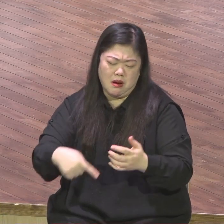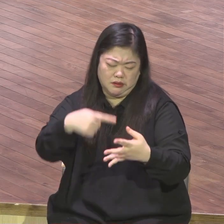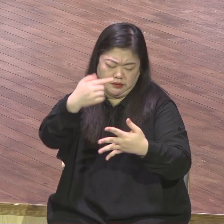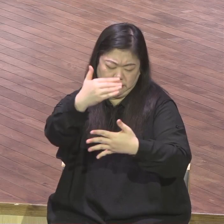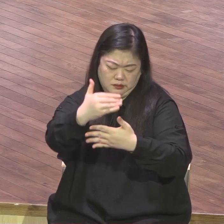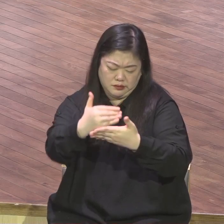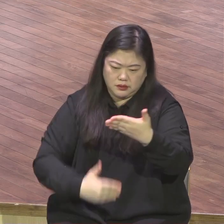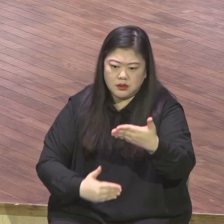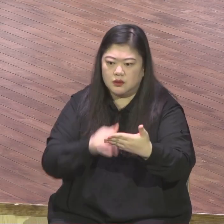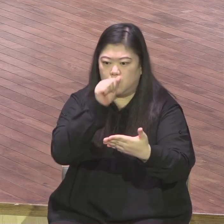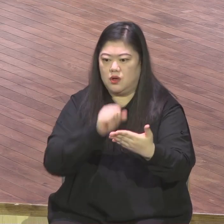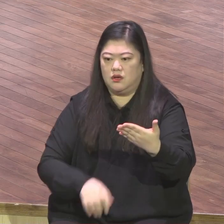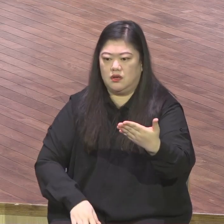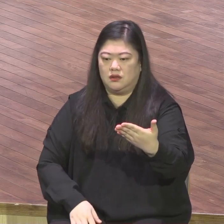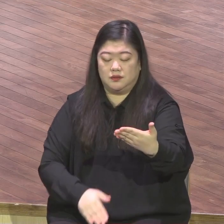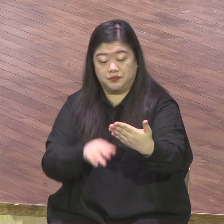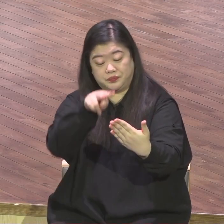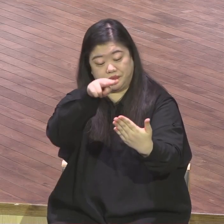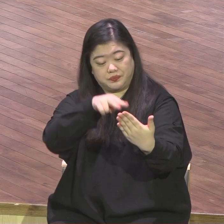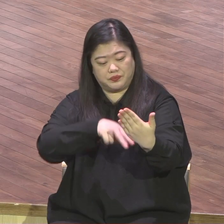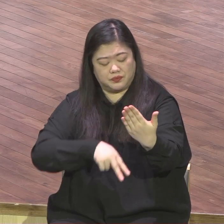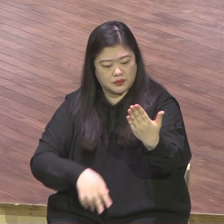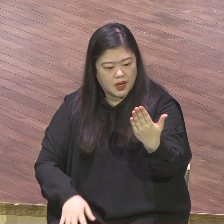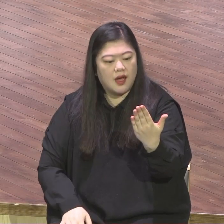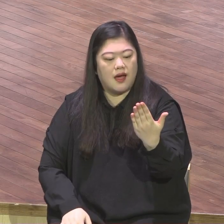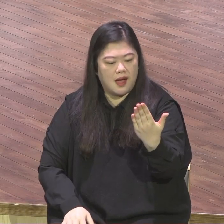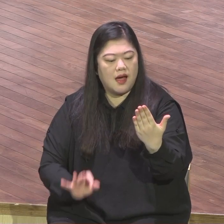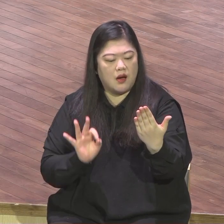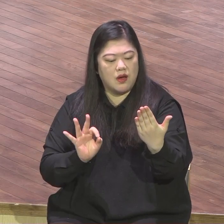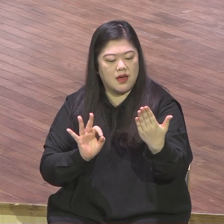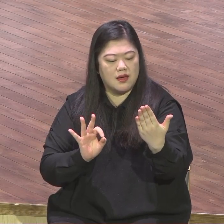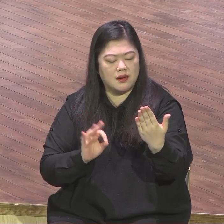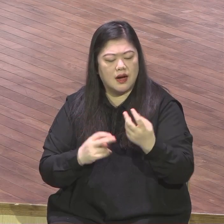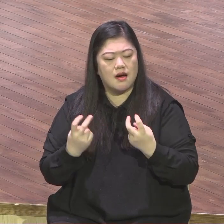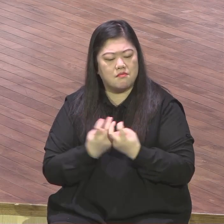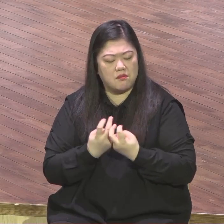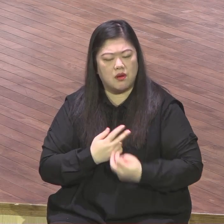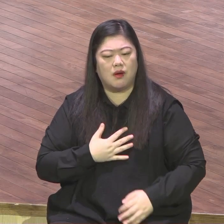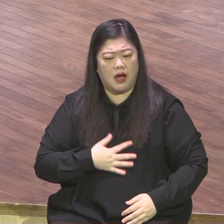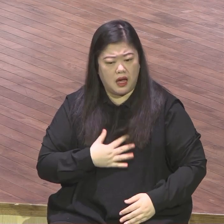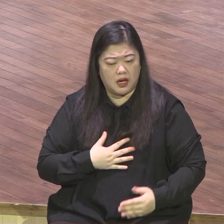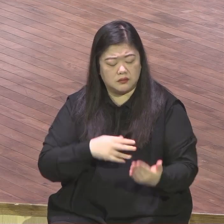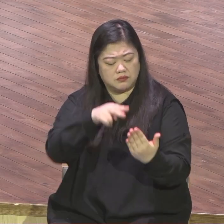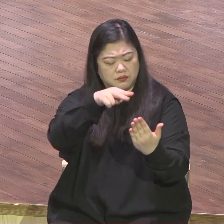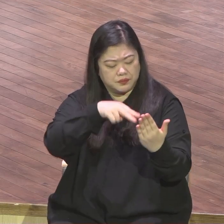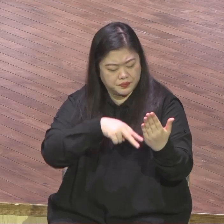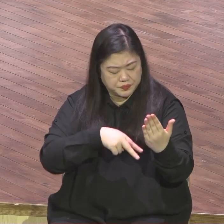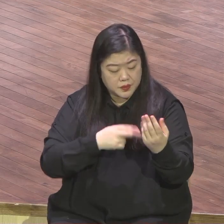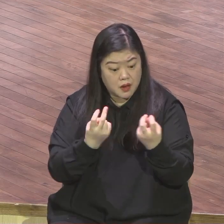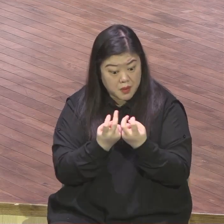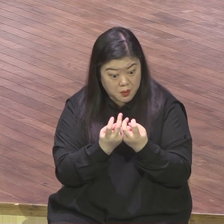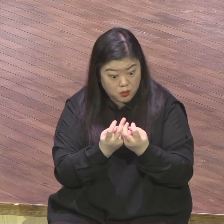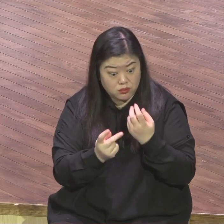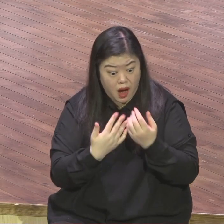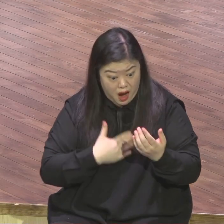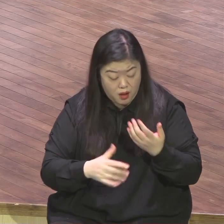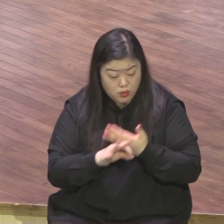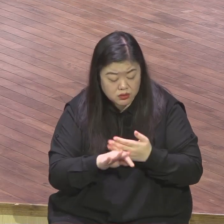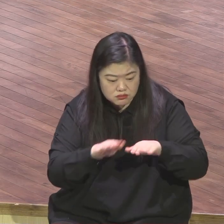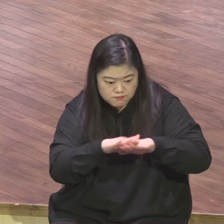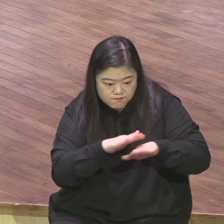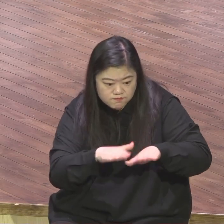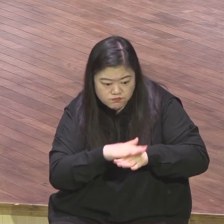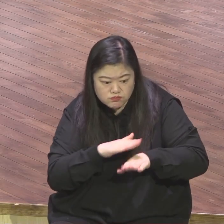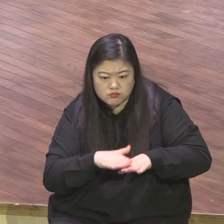담임 목사님 제가 감동이라고 하면 하나님께서 보실 때 얼마나 감동받겠어요. 잃어버린 자 한 마리 잃어버린